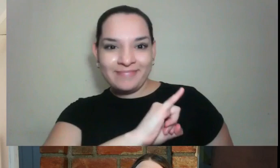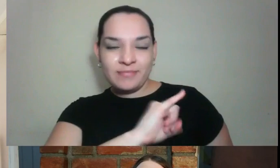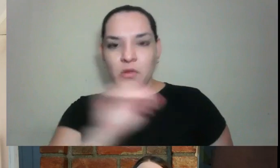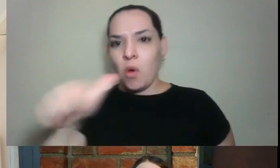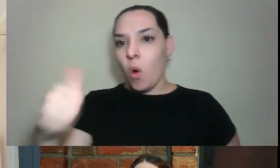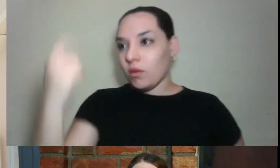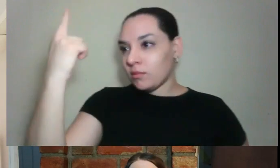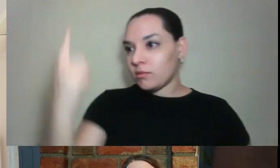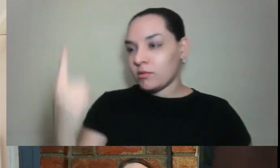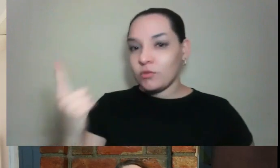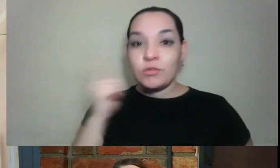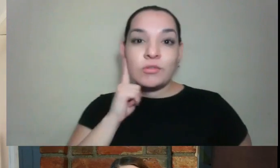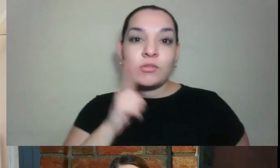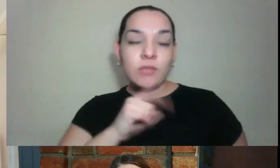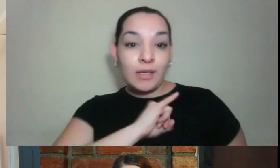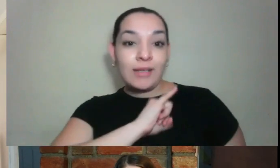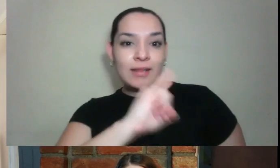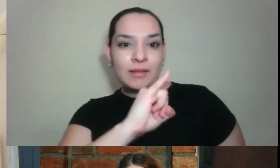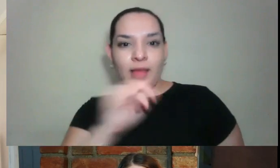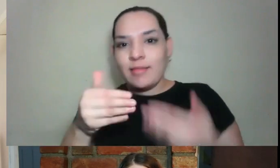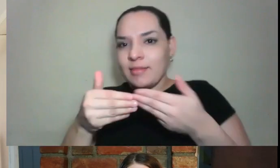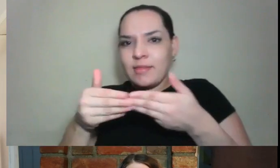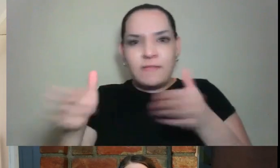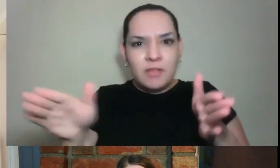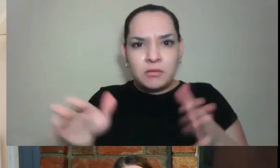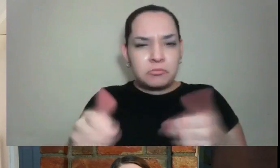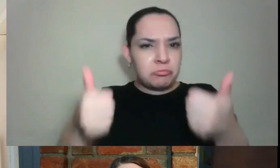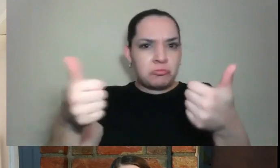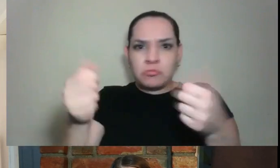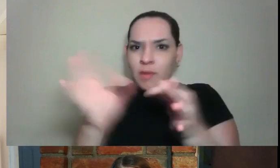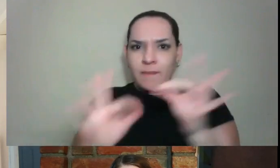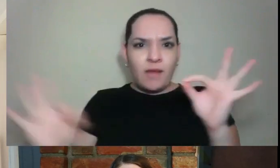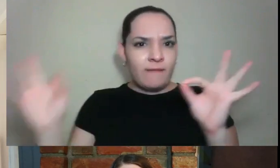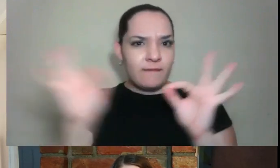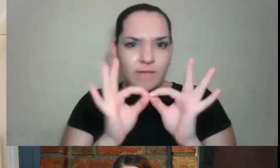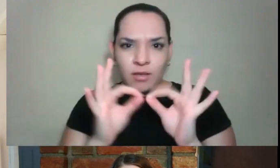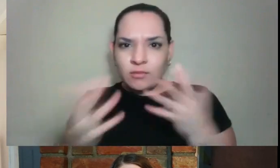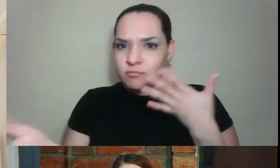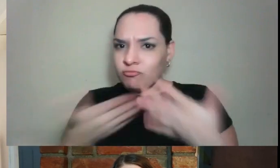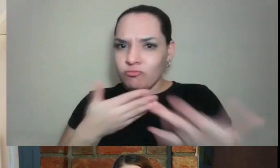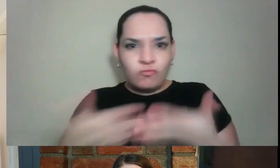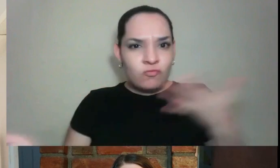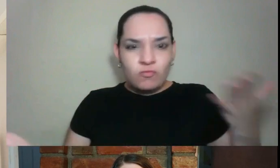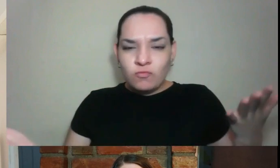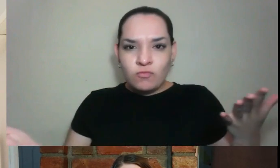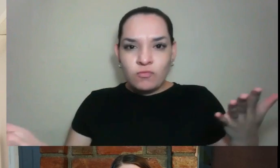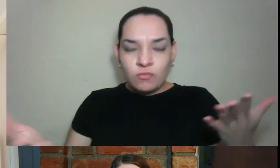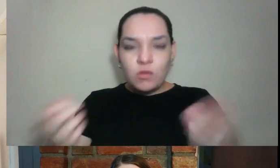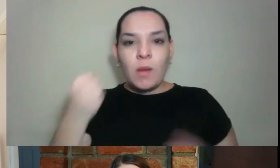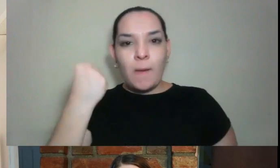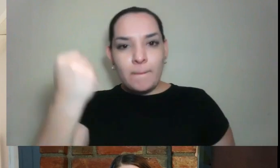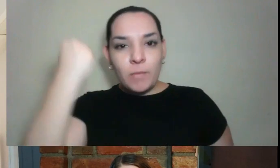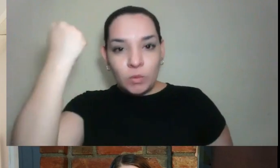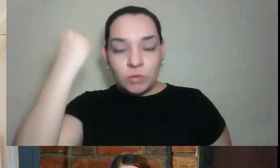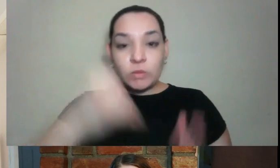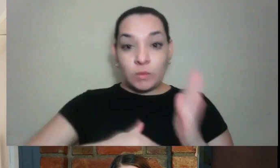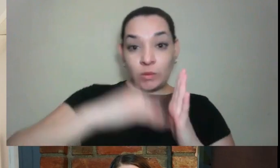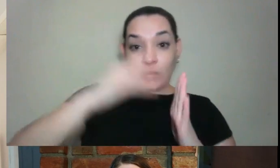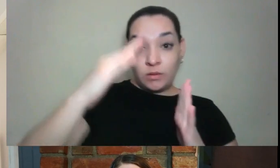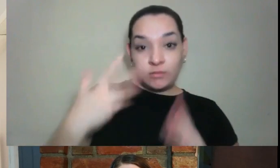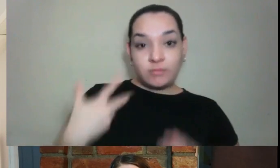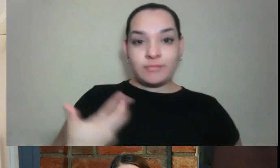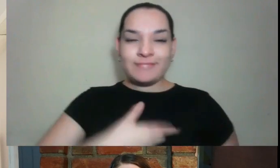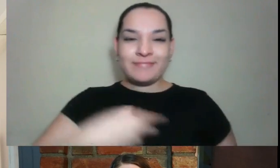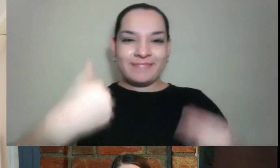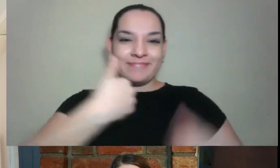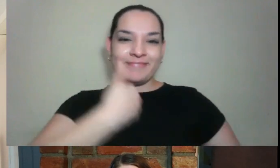y otra persona sorda puede tener otra identidad sorda, la cual está perfecta. Lo importante es